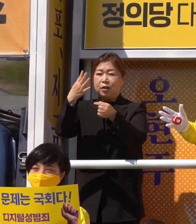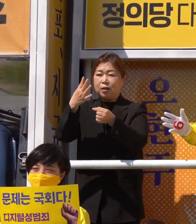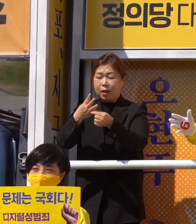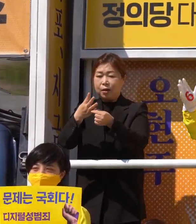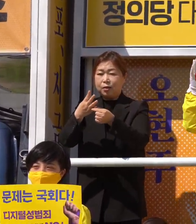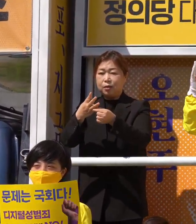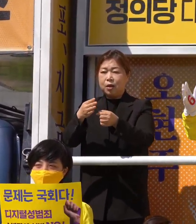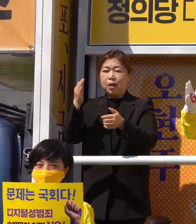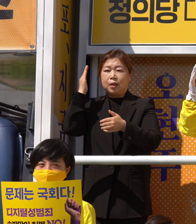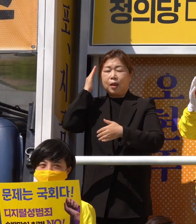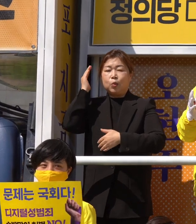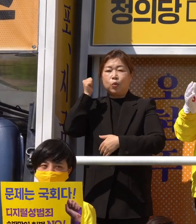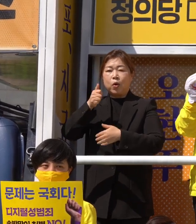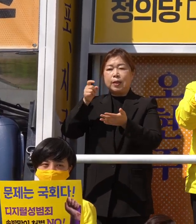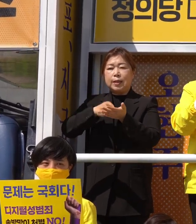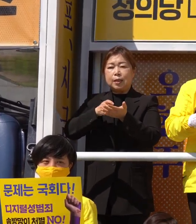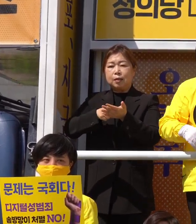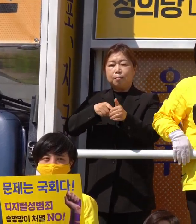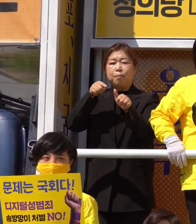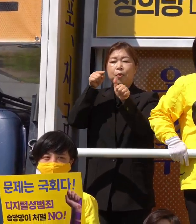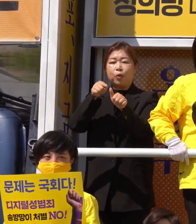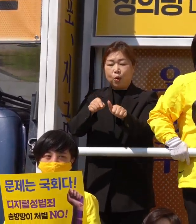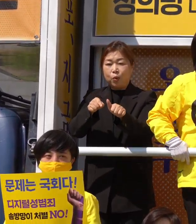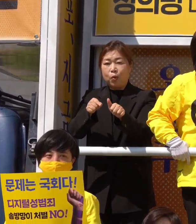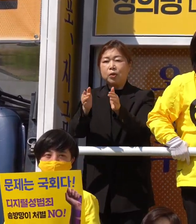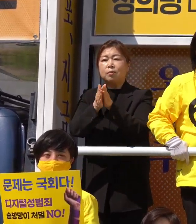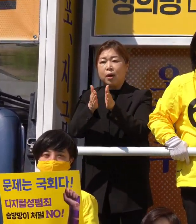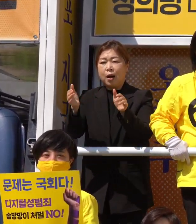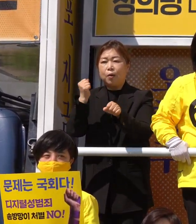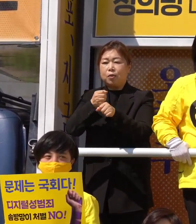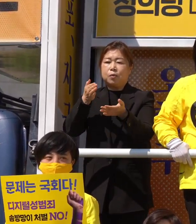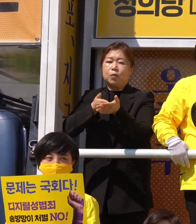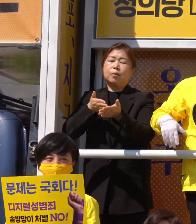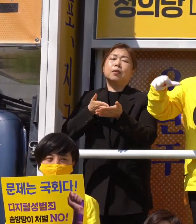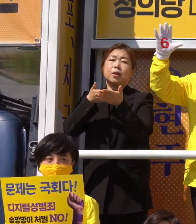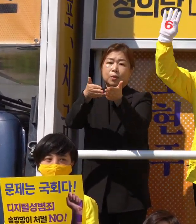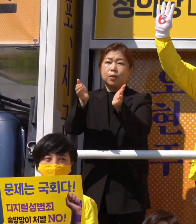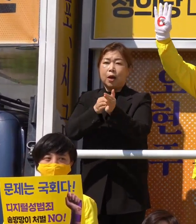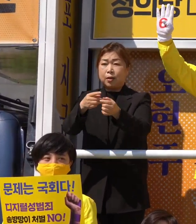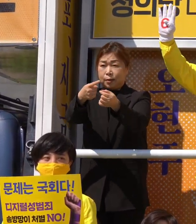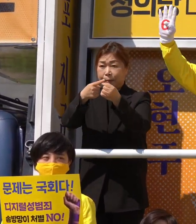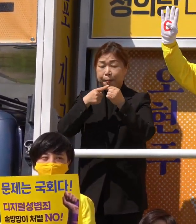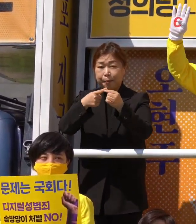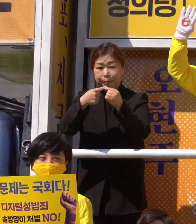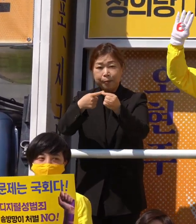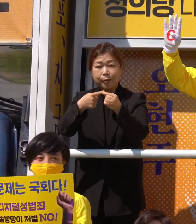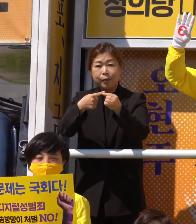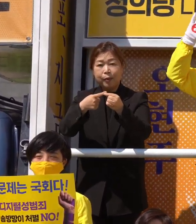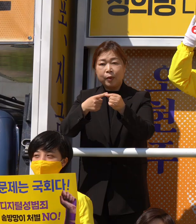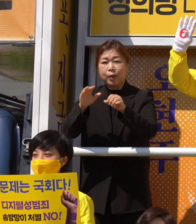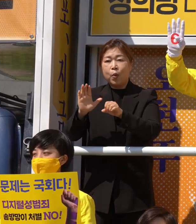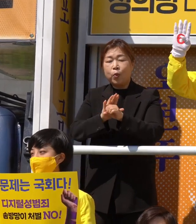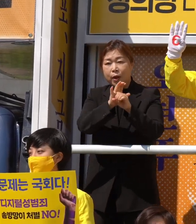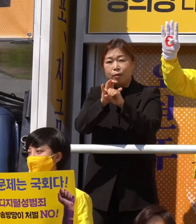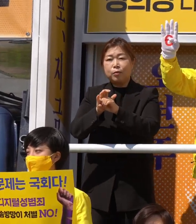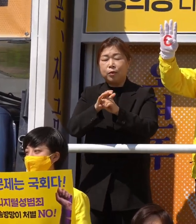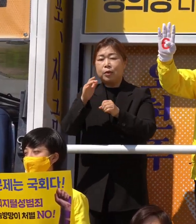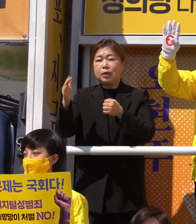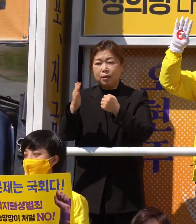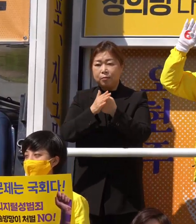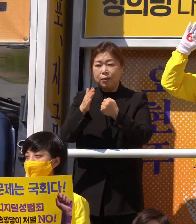대통령께서 긴급재정명령으로 집행해 주실 것을 요청했습니다. 첫째, 코로나19로